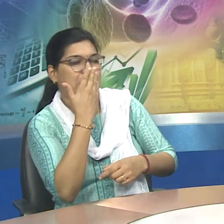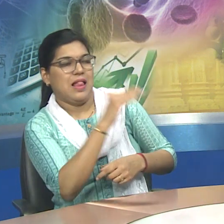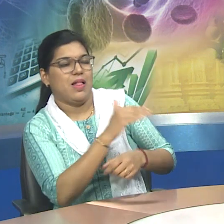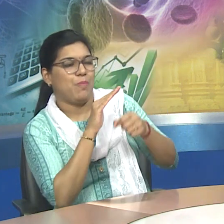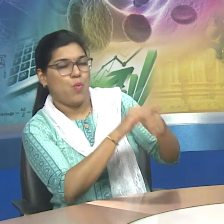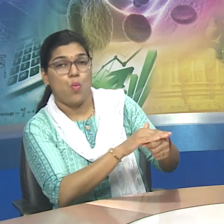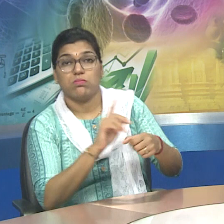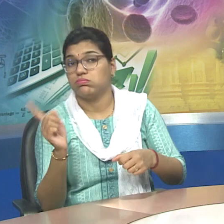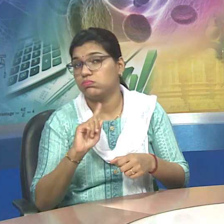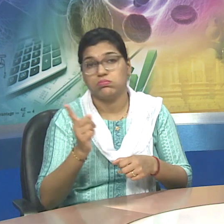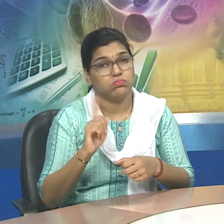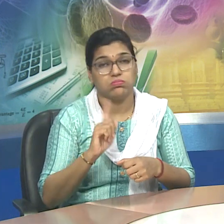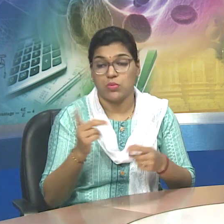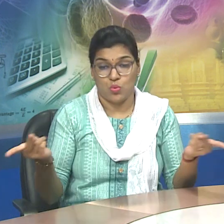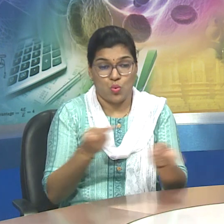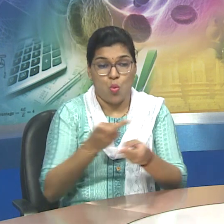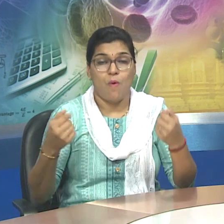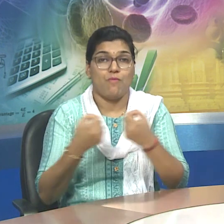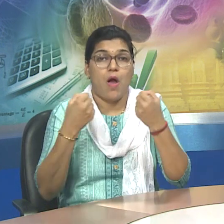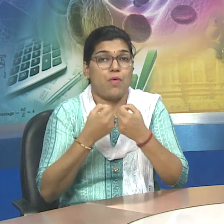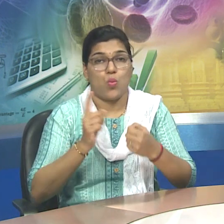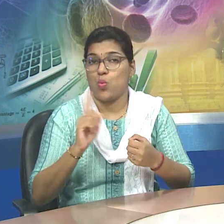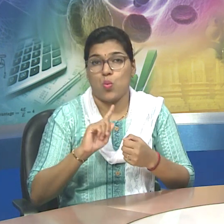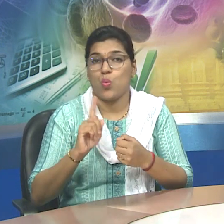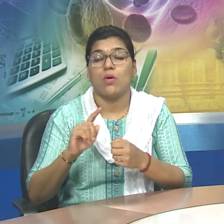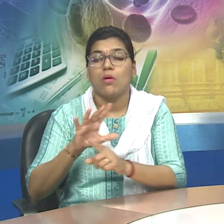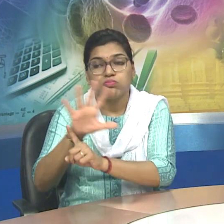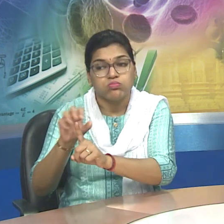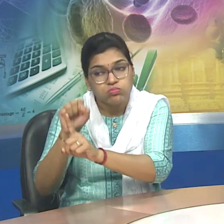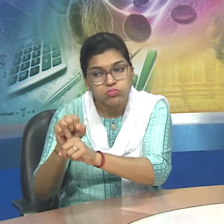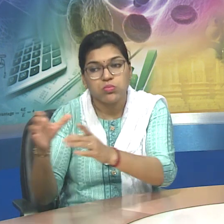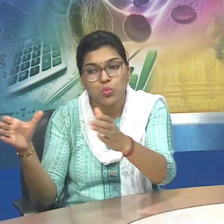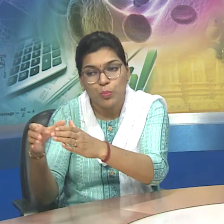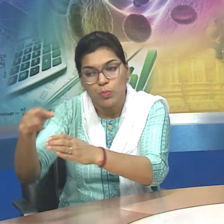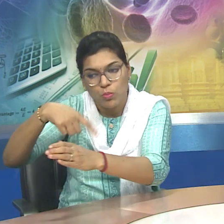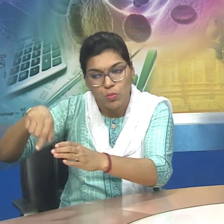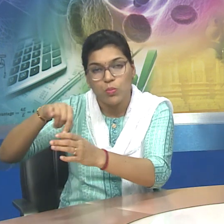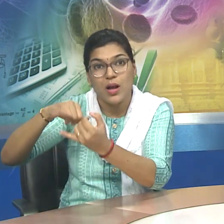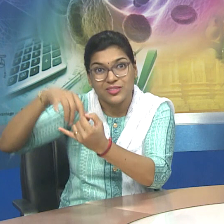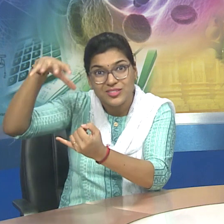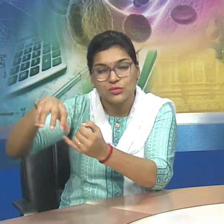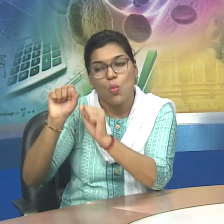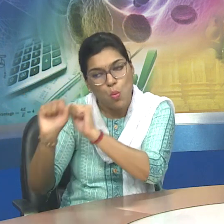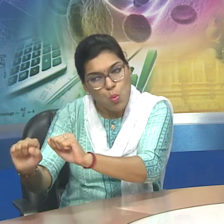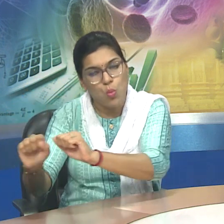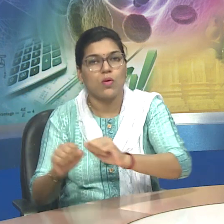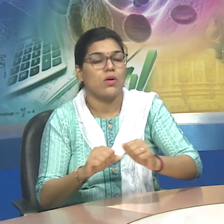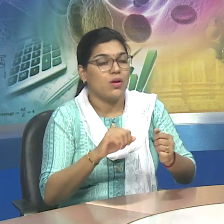नहीं करता है या वहाँ पे आपको कुछ लगता है कि हमसे भिन्न है, तो आपको निंदा करना जो है इसमें मान्य नहीं है।